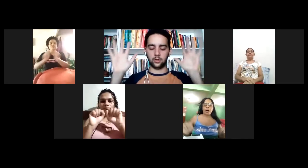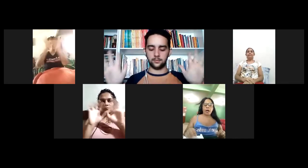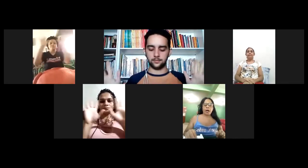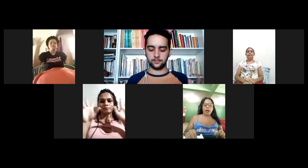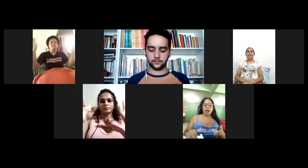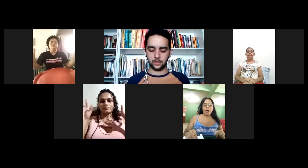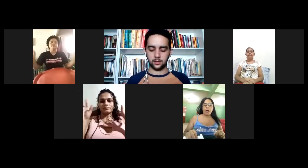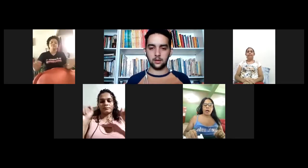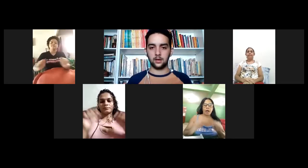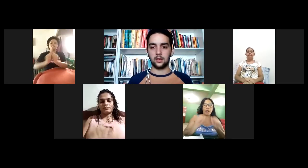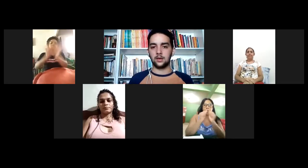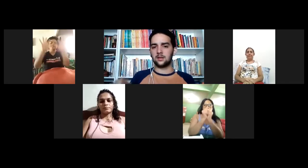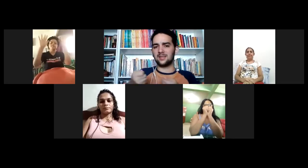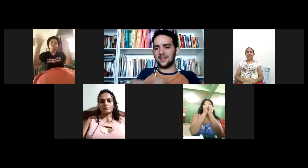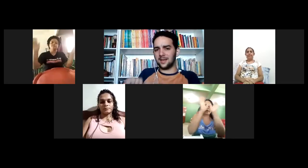glória,